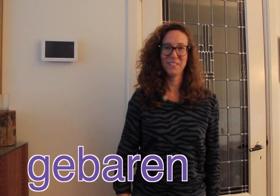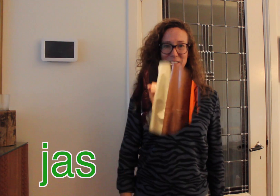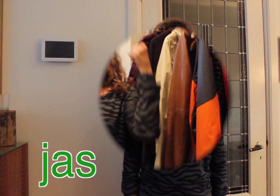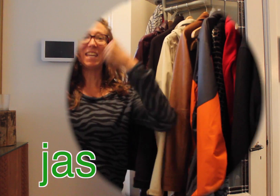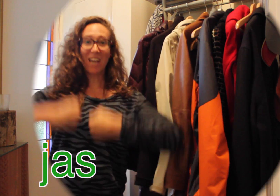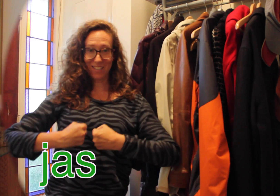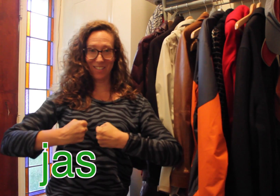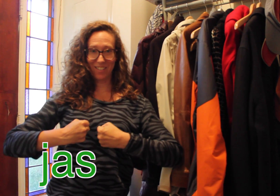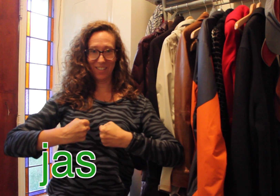Jas.